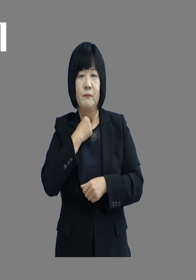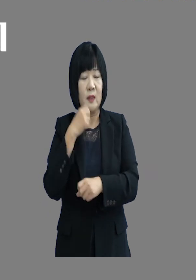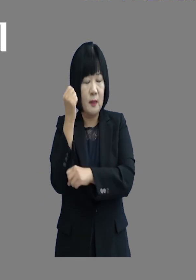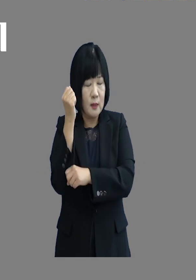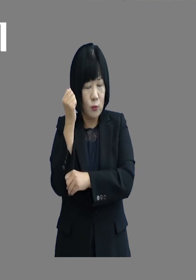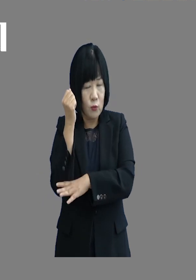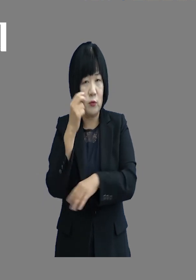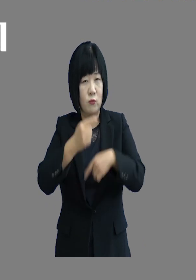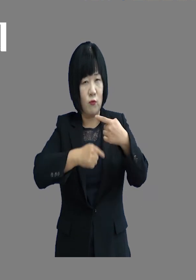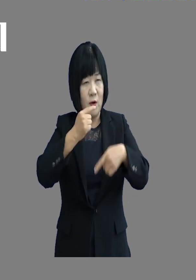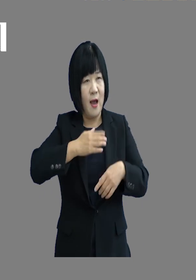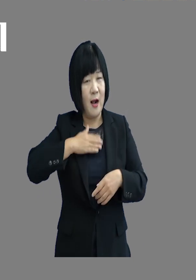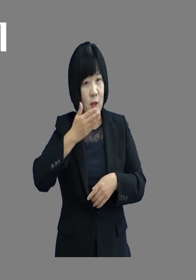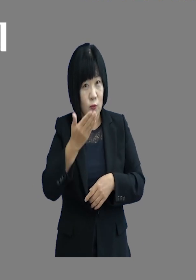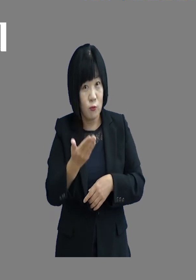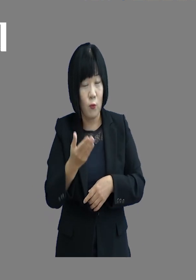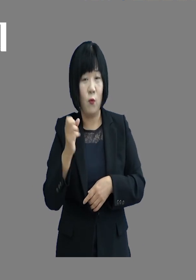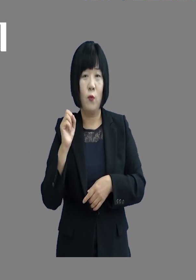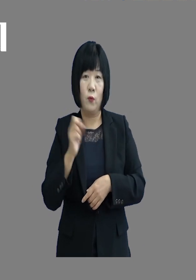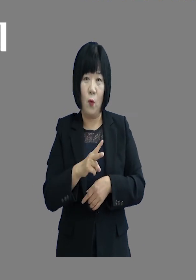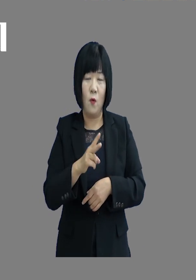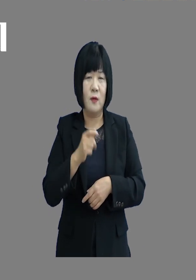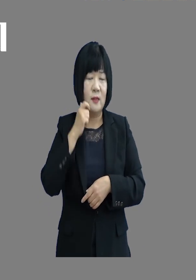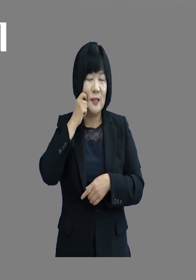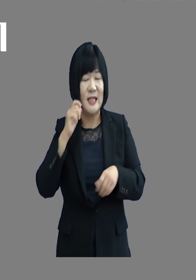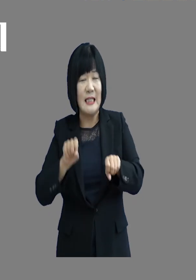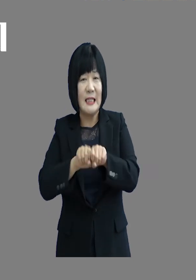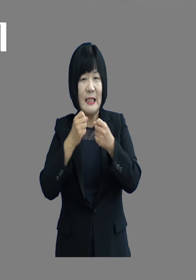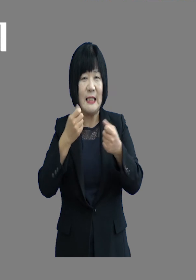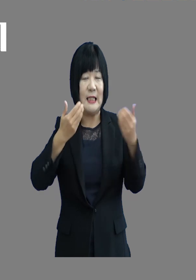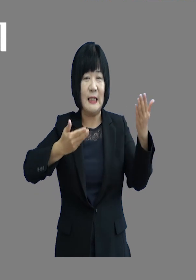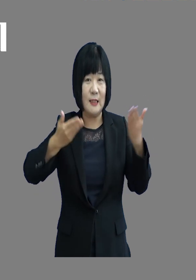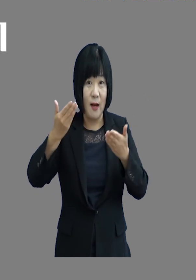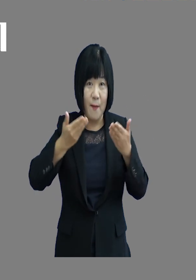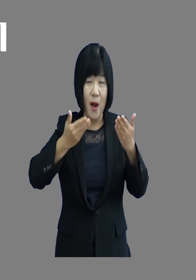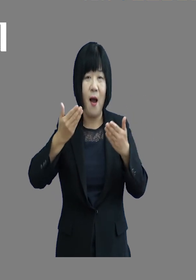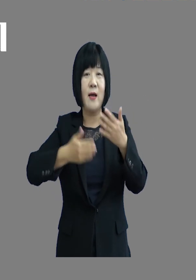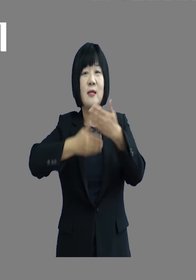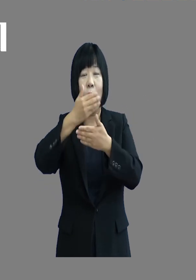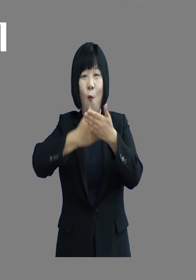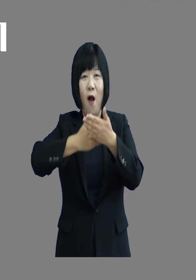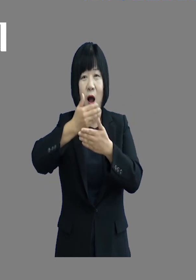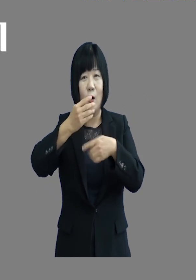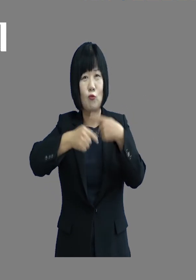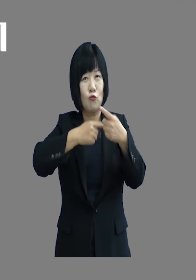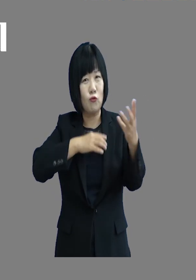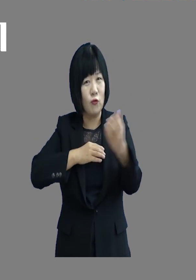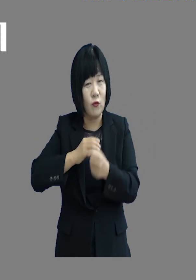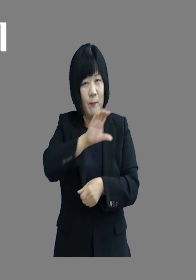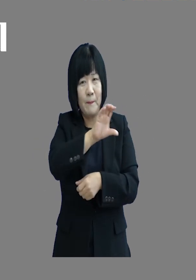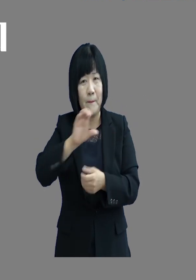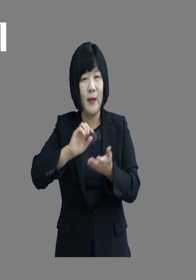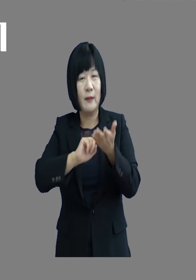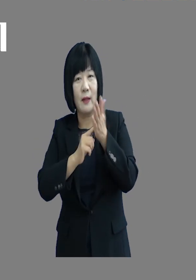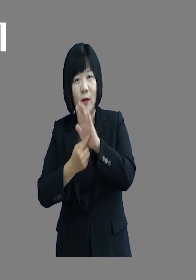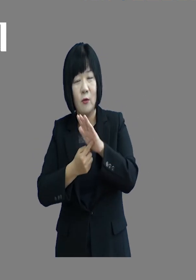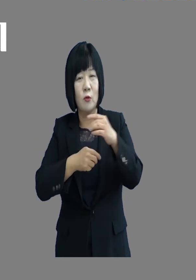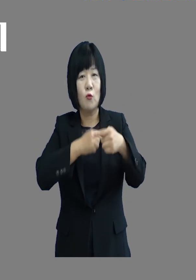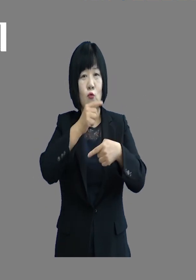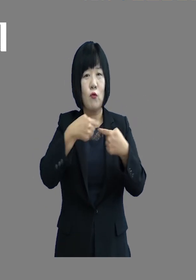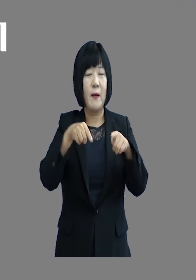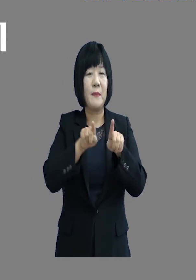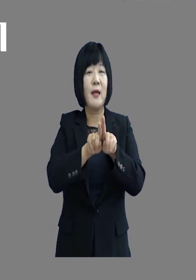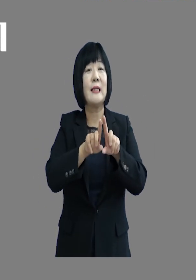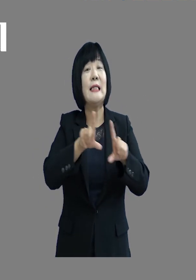기초적인 수어를 알려주는 건 물론 인기 드라마나 영화 등을 수어로 패러디하고 수어와 함께하는 일상을 기록하는